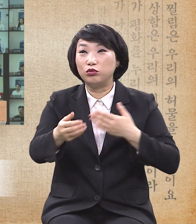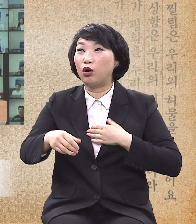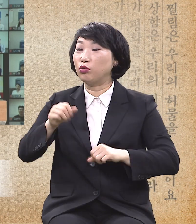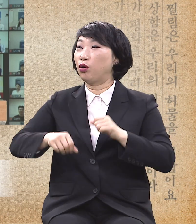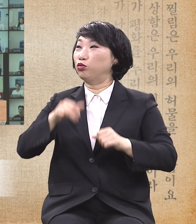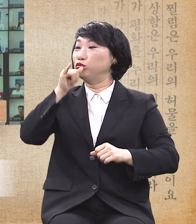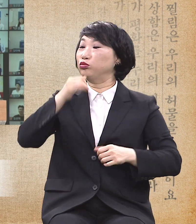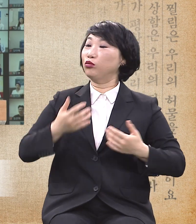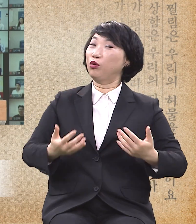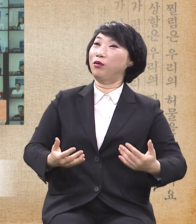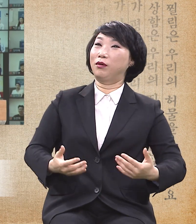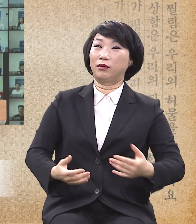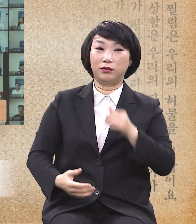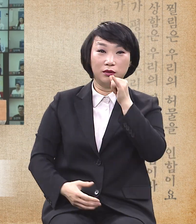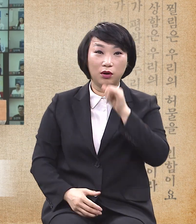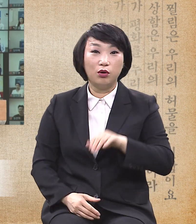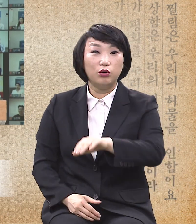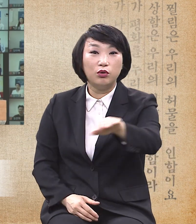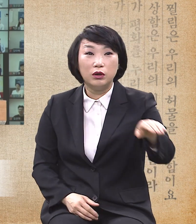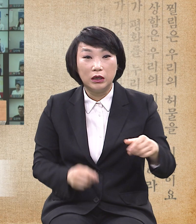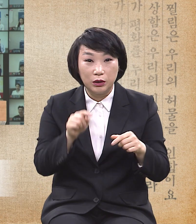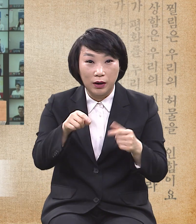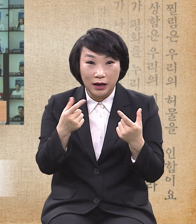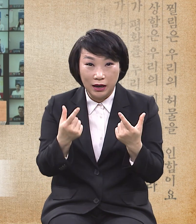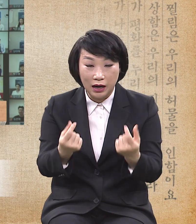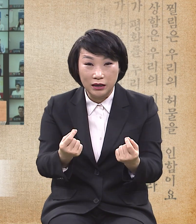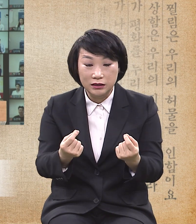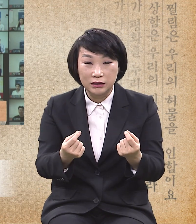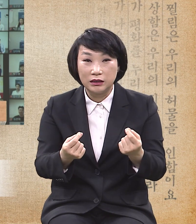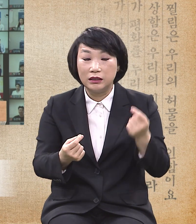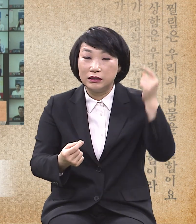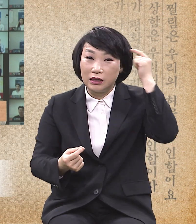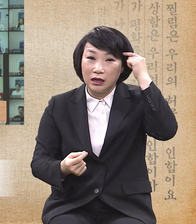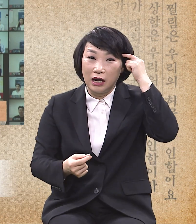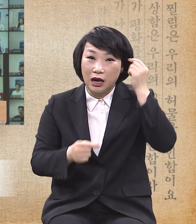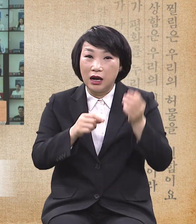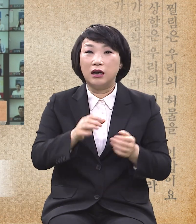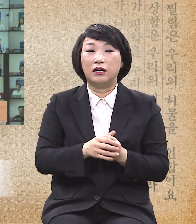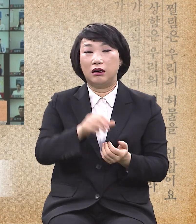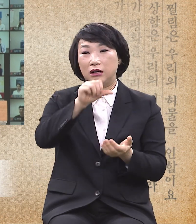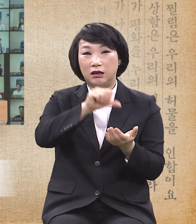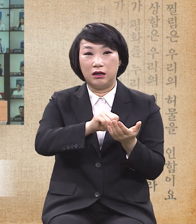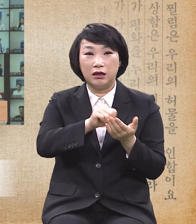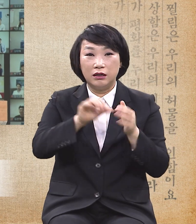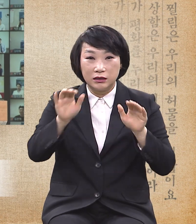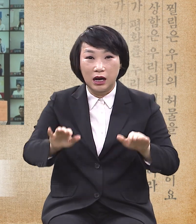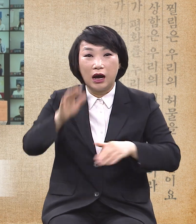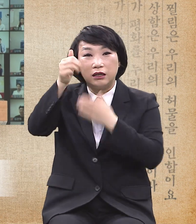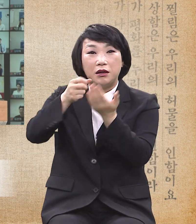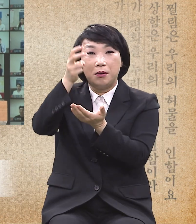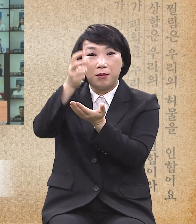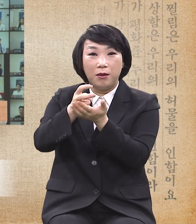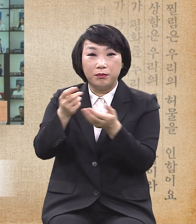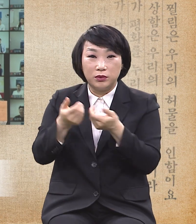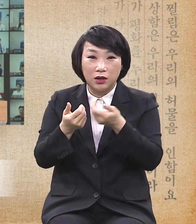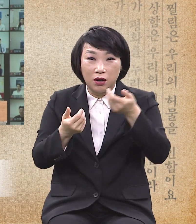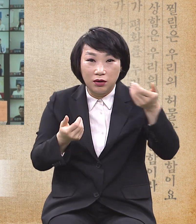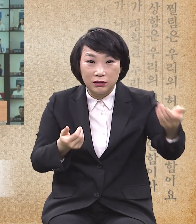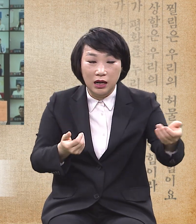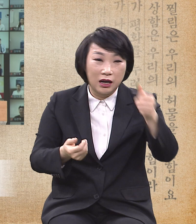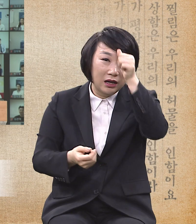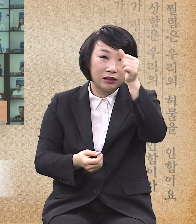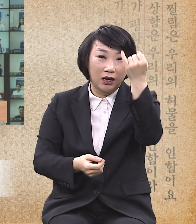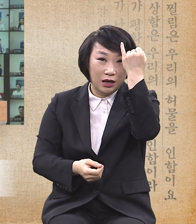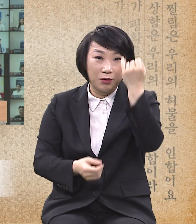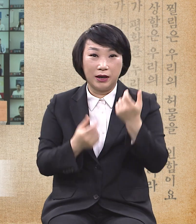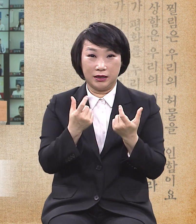해야지 뭐. 우리는 이렇게 엉뚱하게 하나님의 법을 떠나 아담과